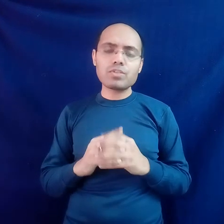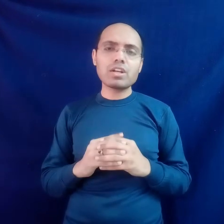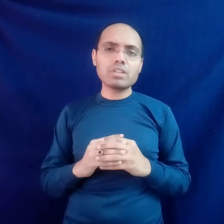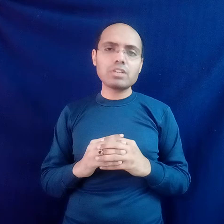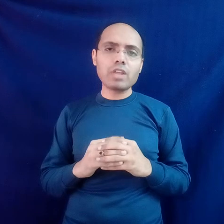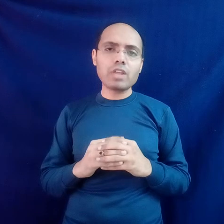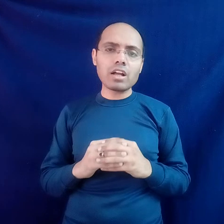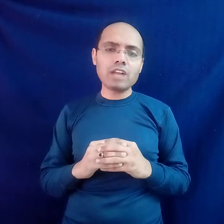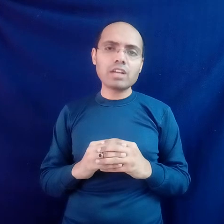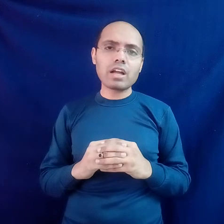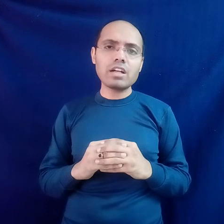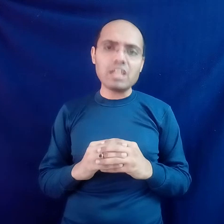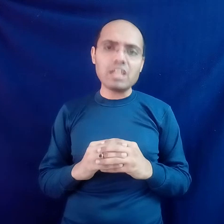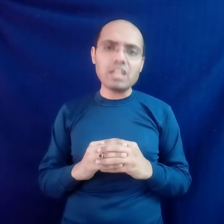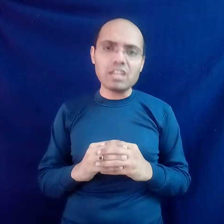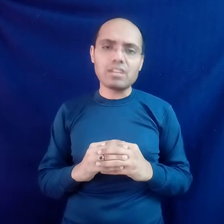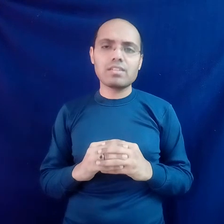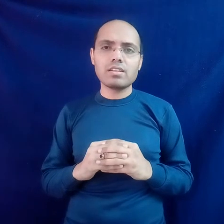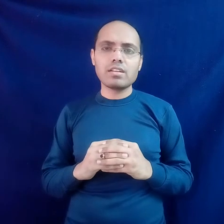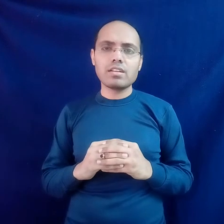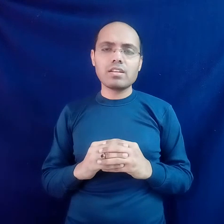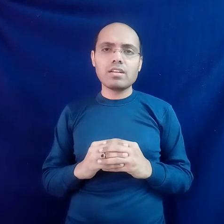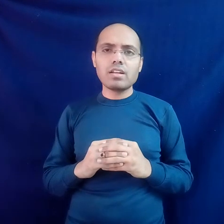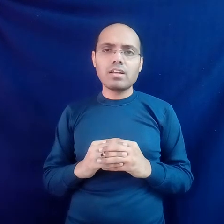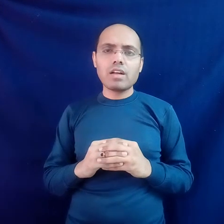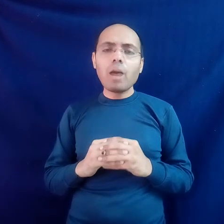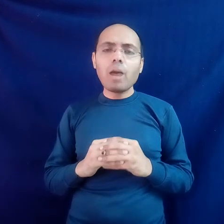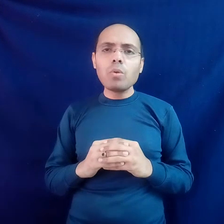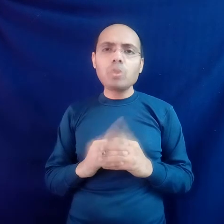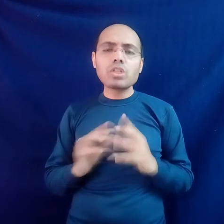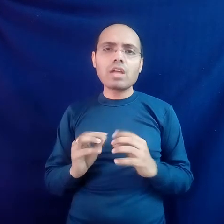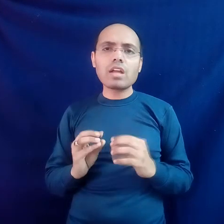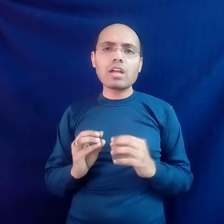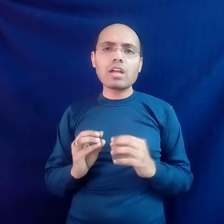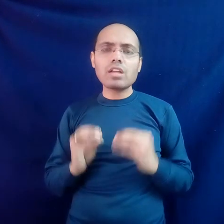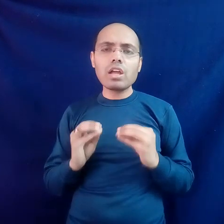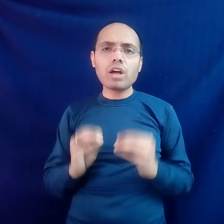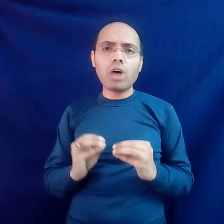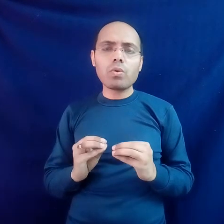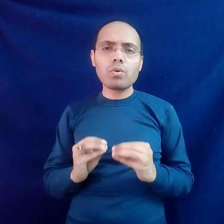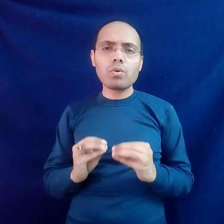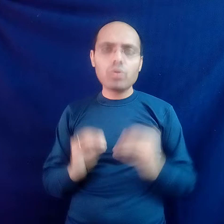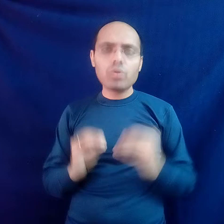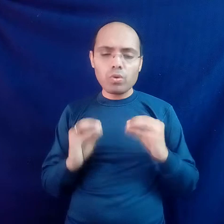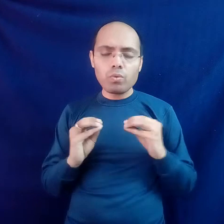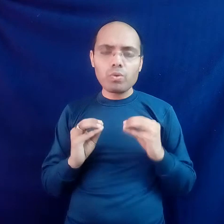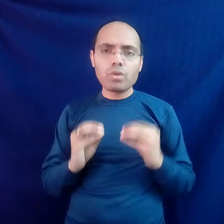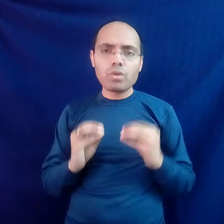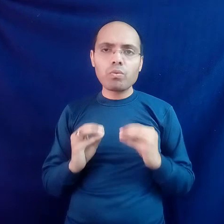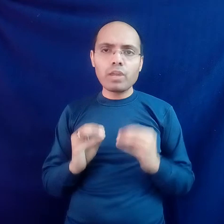हाँ, जिनसे कहा जाता है डी, हम लोग जिसे कहते हैं गांव,